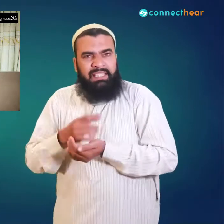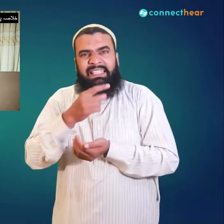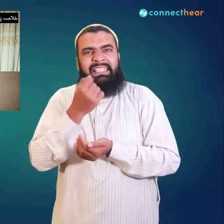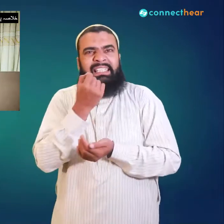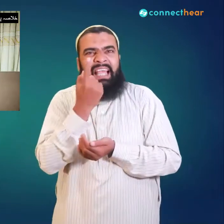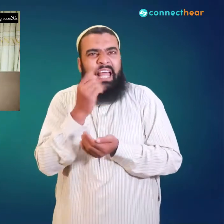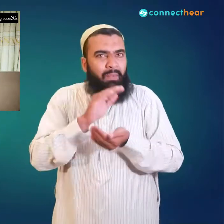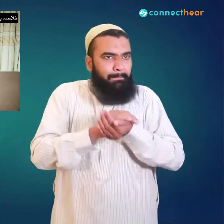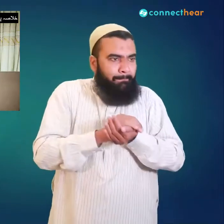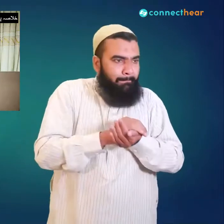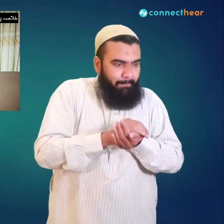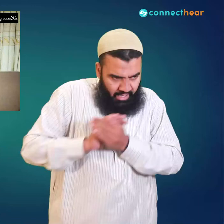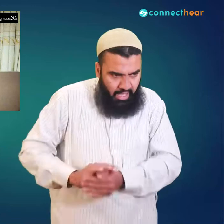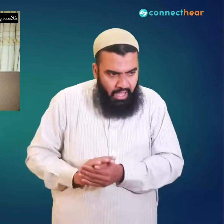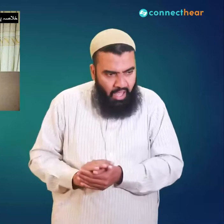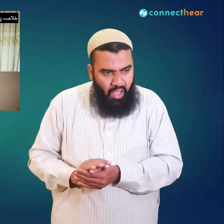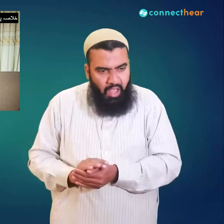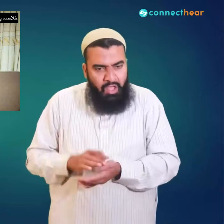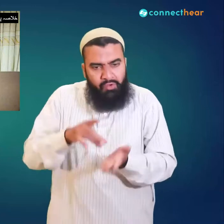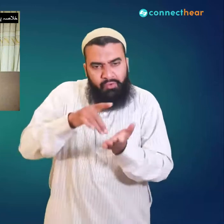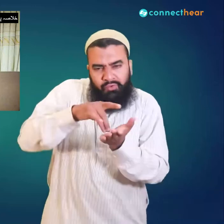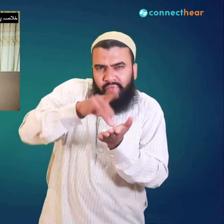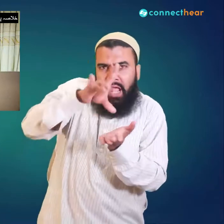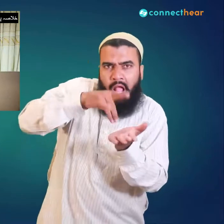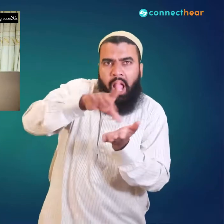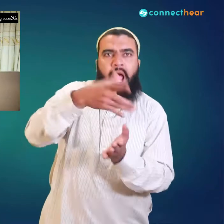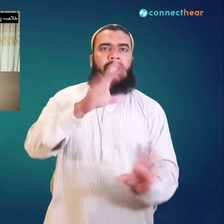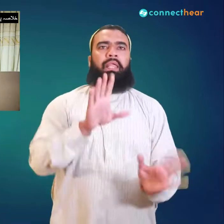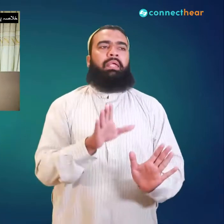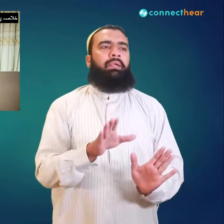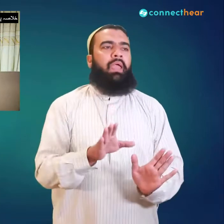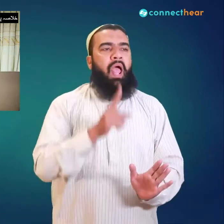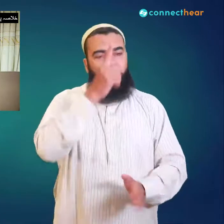جو اس مال کا حق ہے وہ اس میں پورا نہیں کرتے